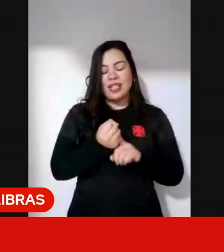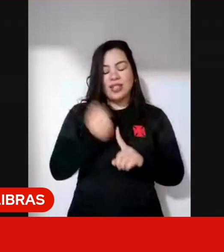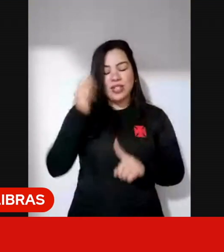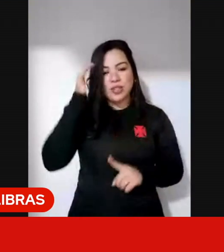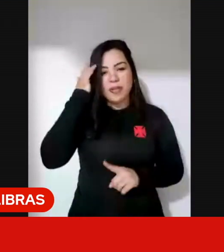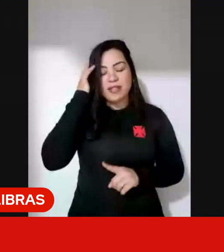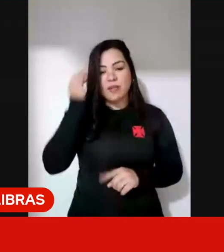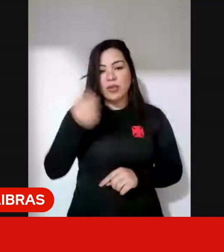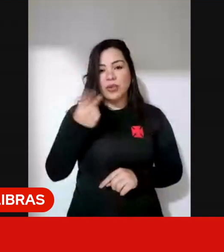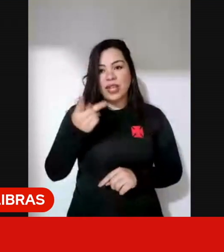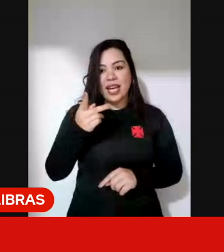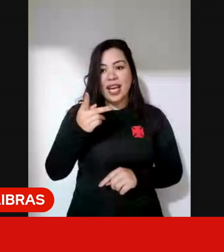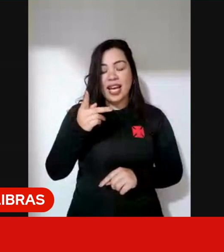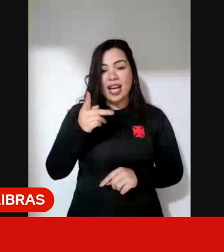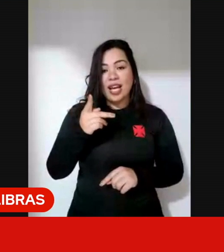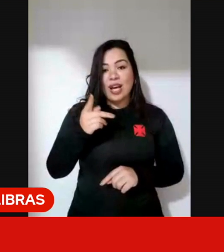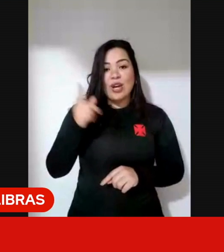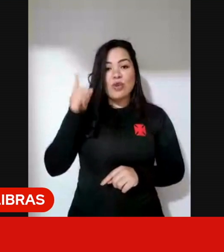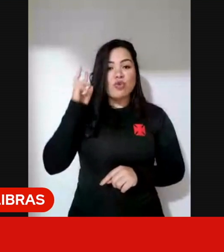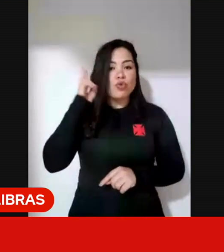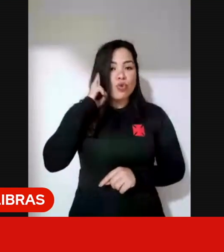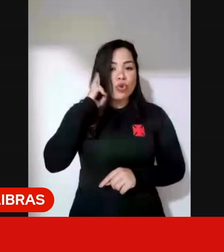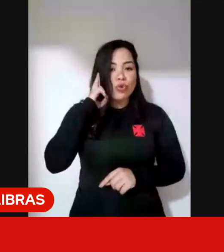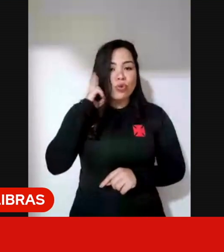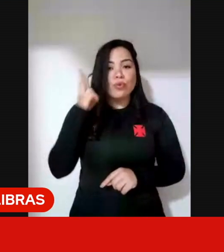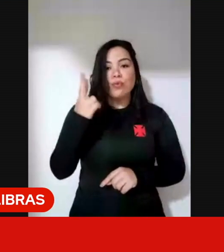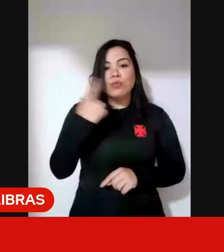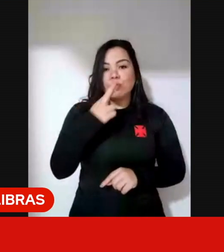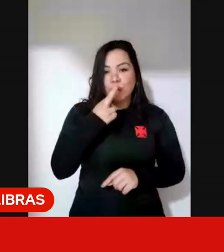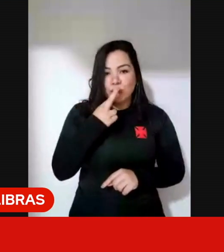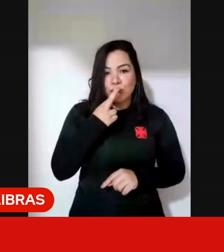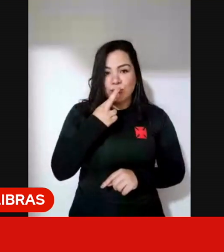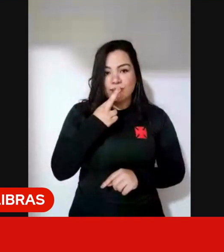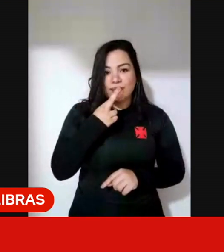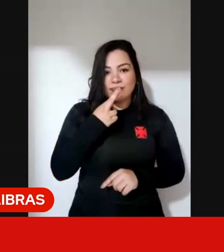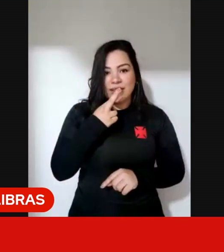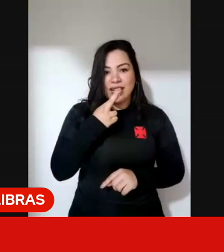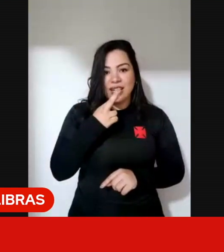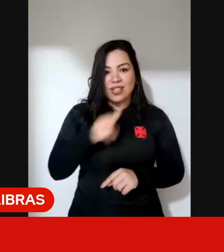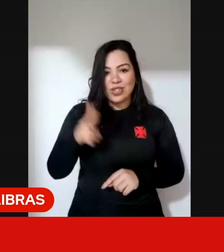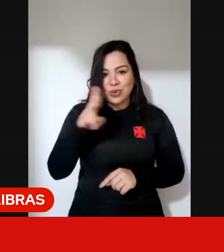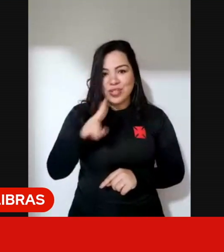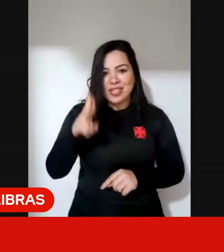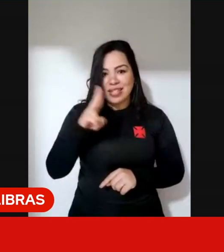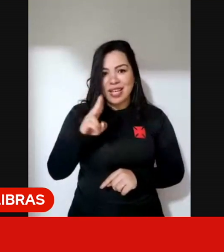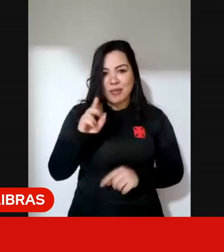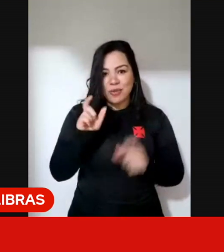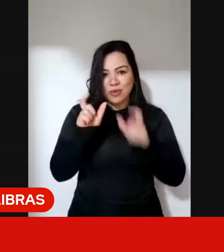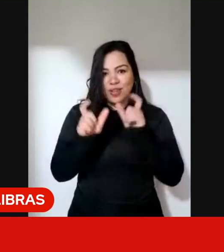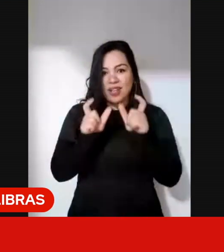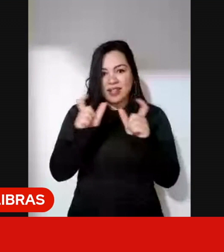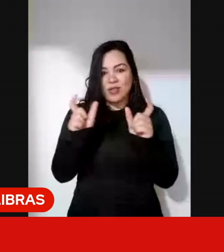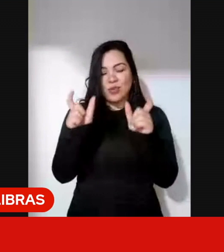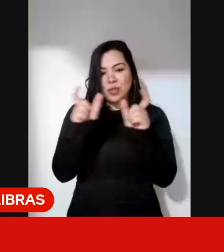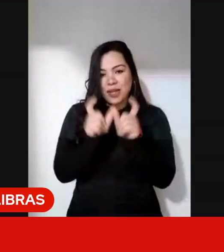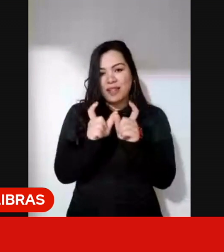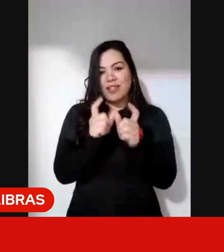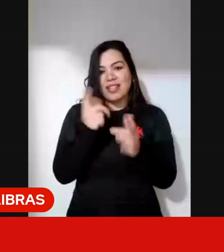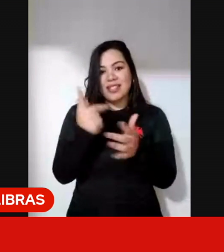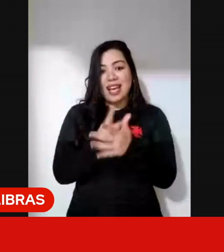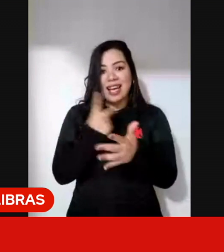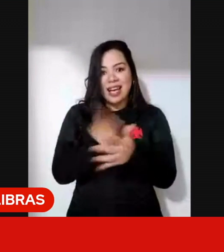na sociedade, a gente pensa muito que é surdo, mudo, né? A gente usa esse termo, essas